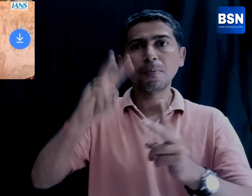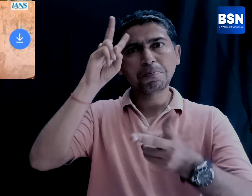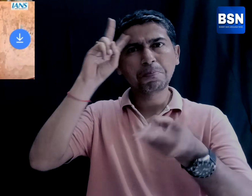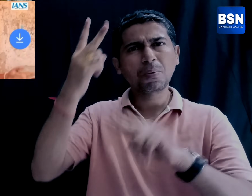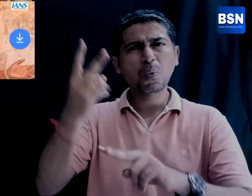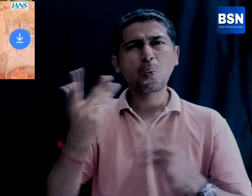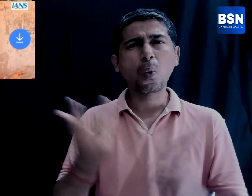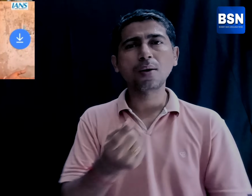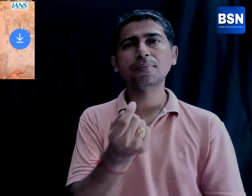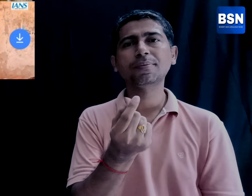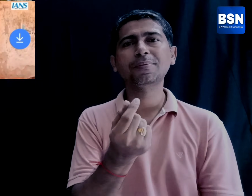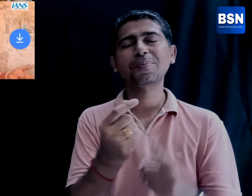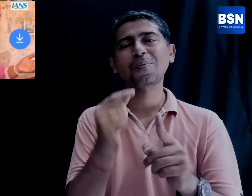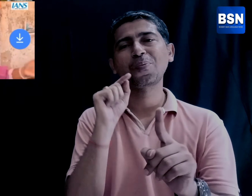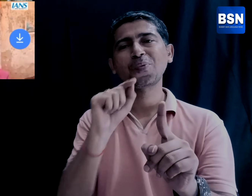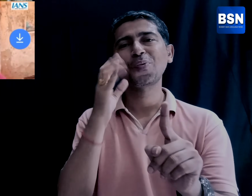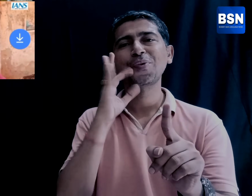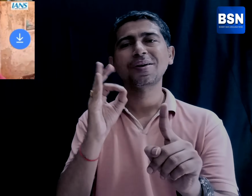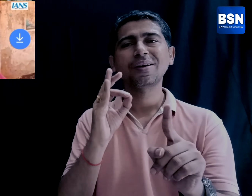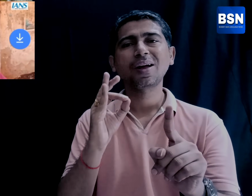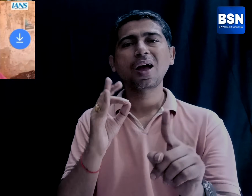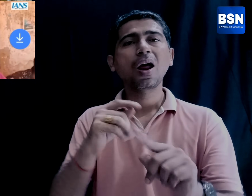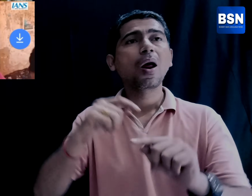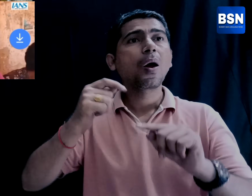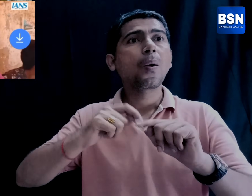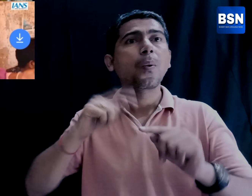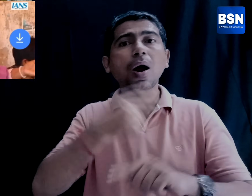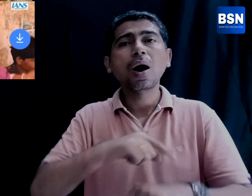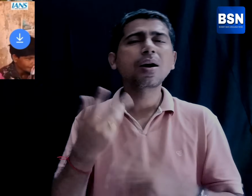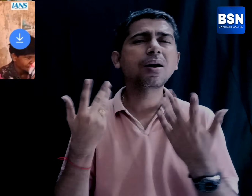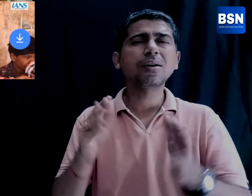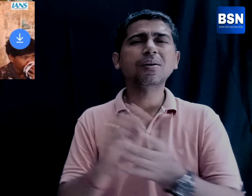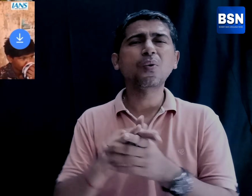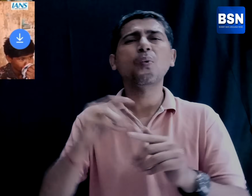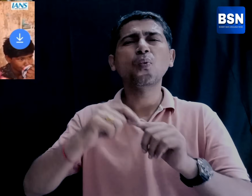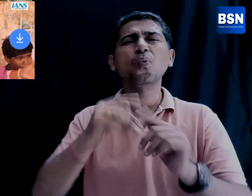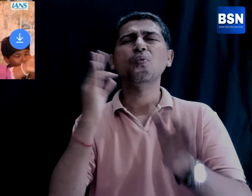जा रहा कभी 4 बजे आओ कभी 12 बजे आओ, फार्म ही नहीं मिल रहा है, तो फार्म के चक्कर में दौड़ा कि फार्म नहीं।